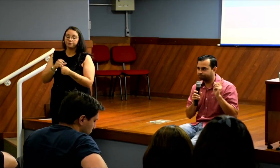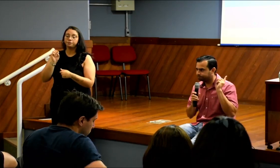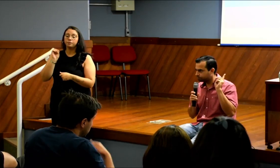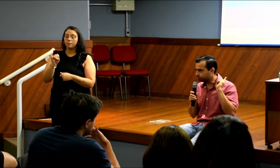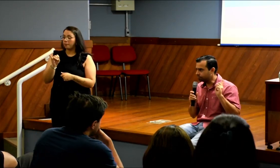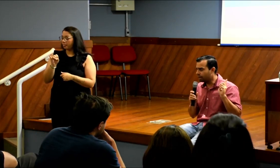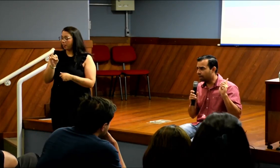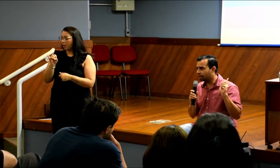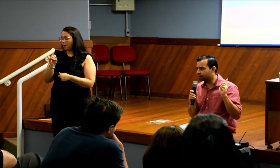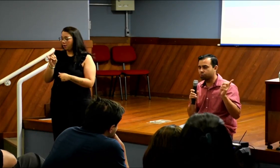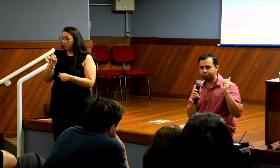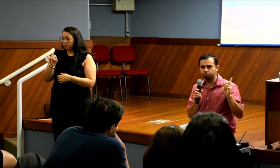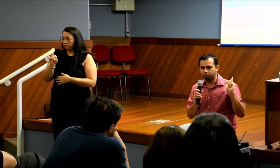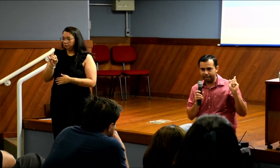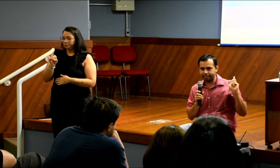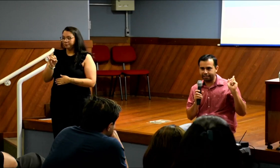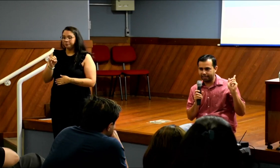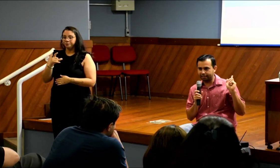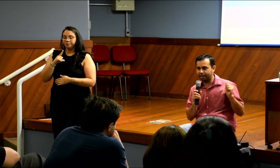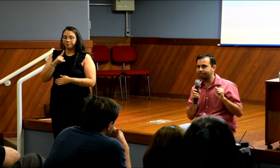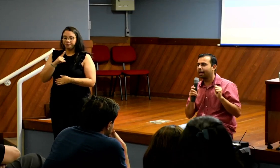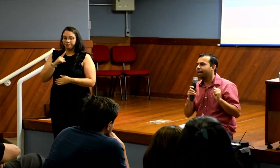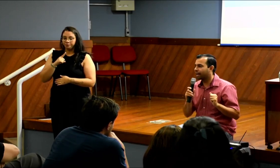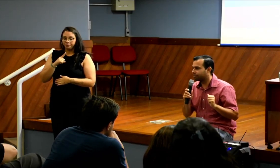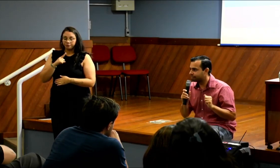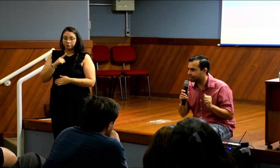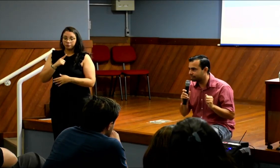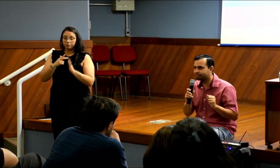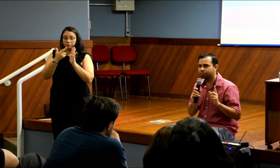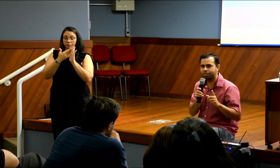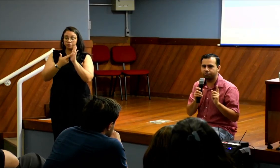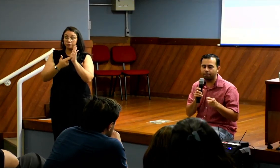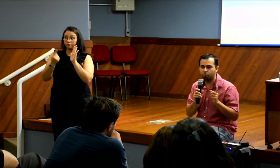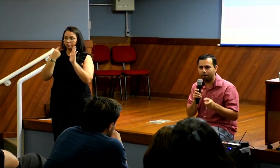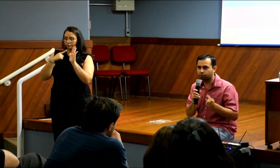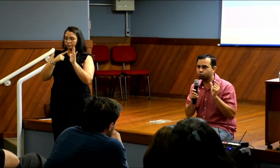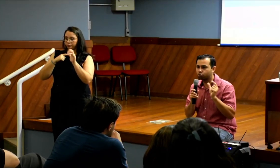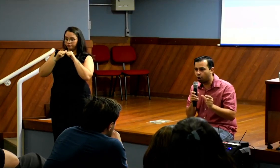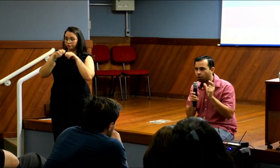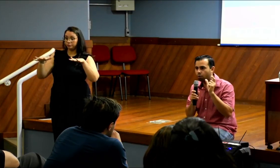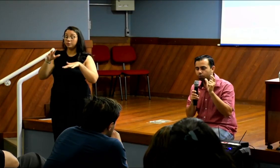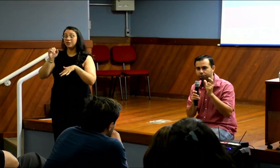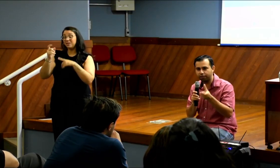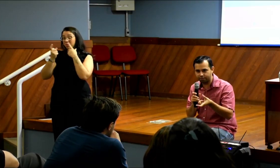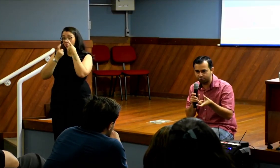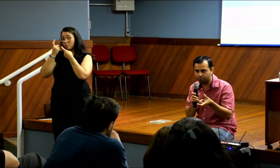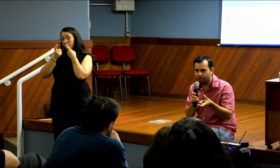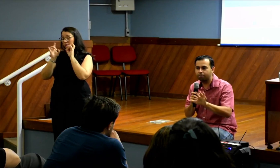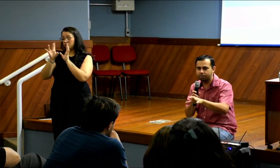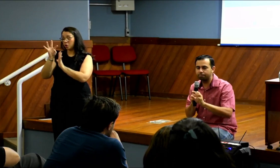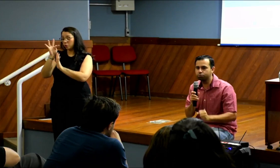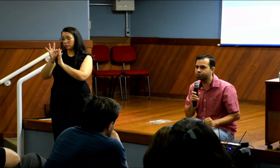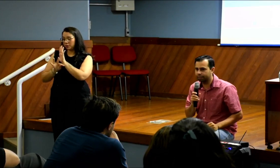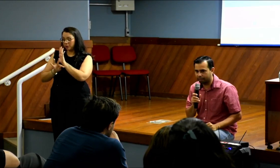pegar a resolução do CONARC, aquela lá atrás, ela vai dizer que se você estiver preocupado só com o texto,